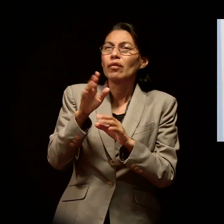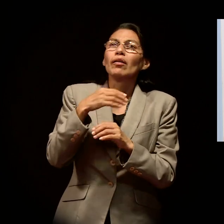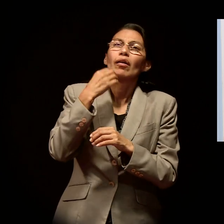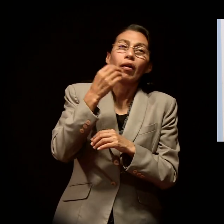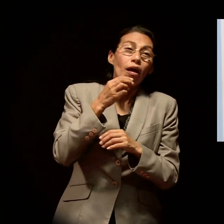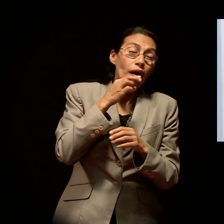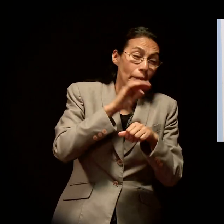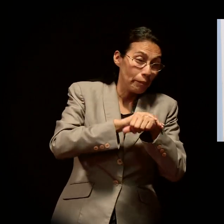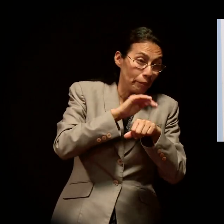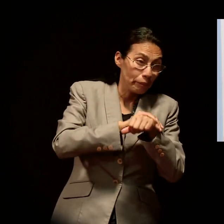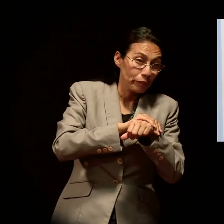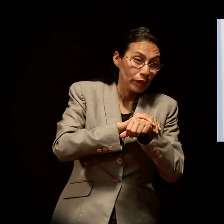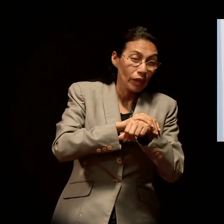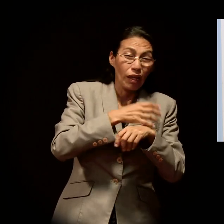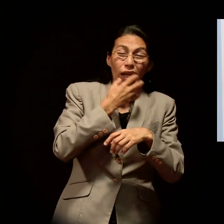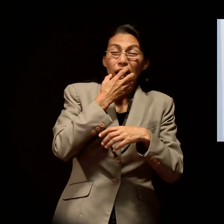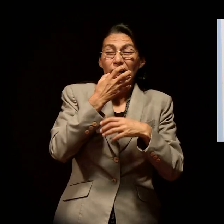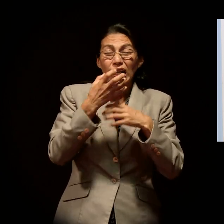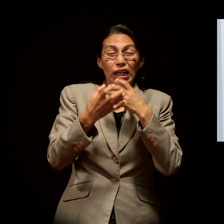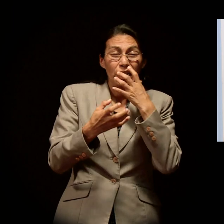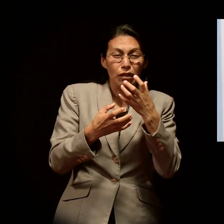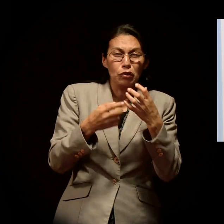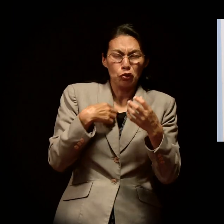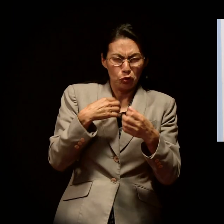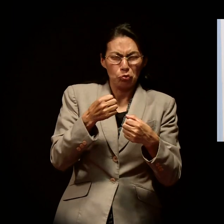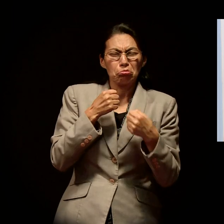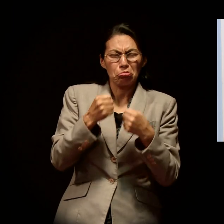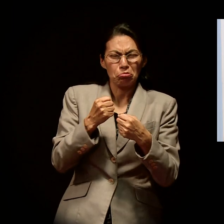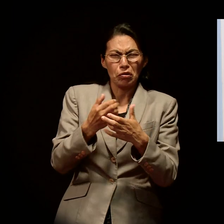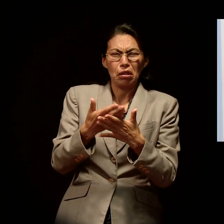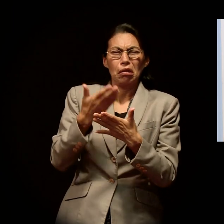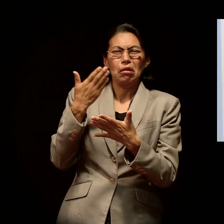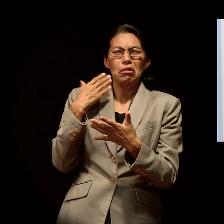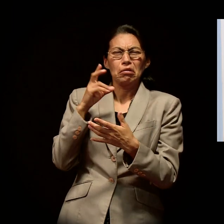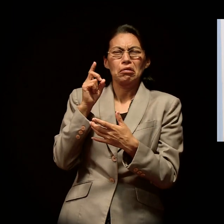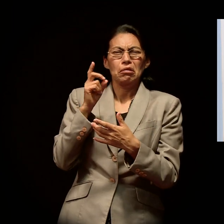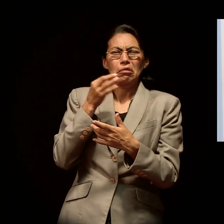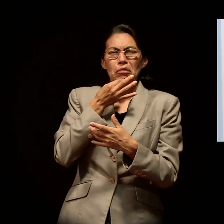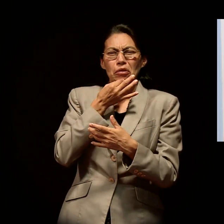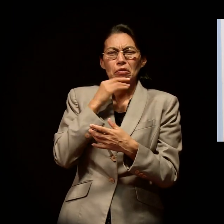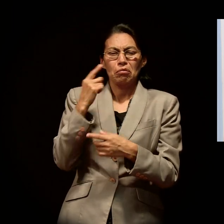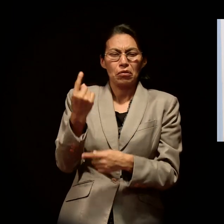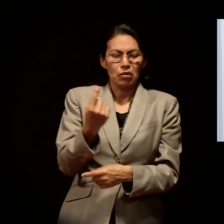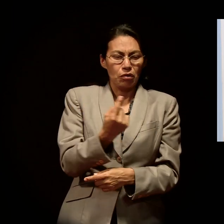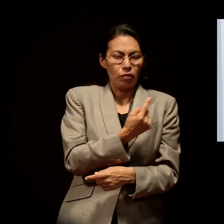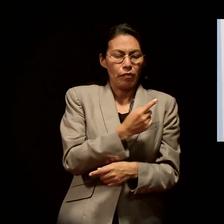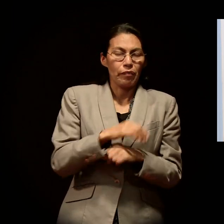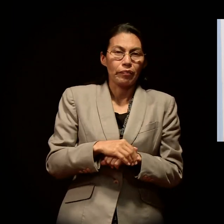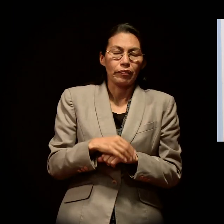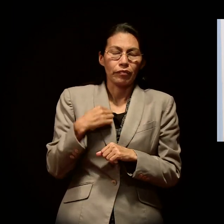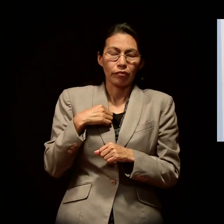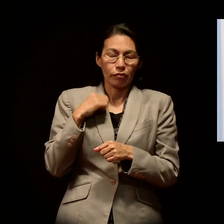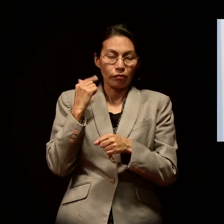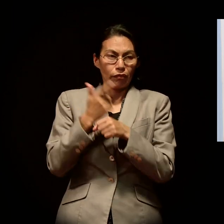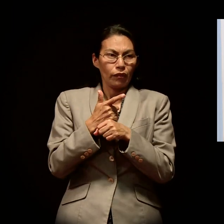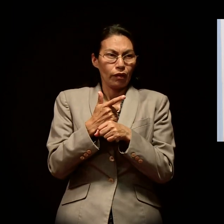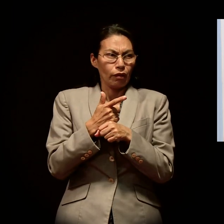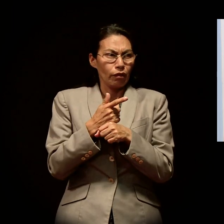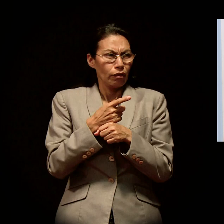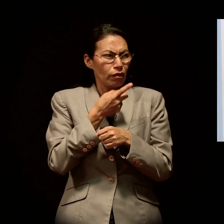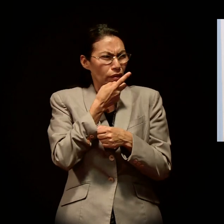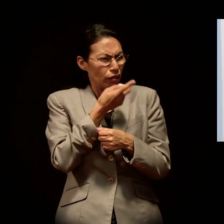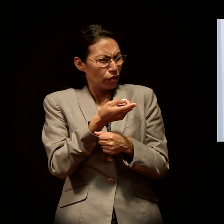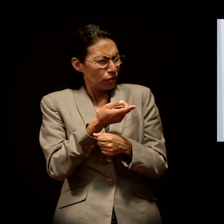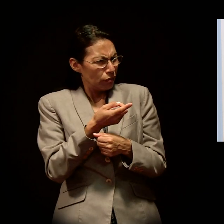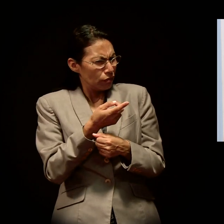orar empecé a gritar a mi amigo sabiendo que media hora antes había pasado cuando me doy